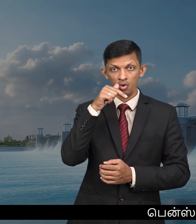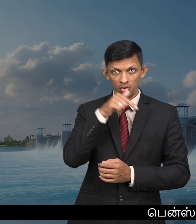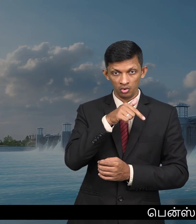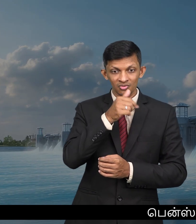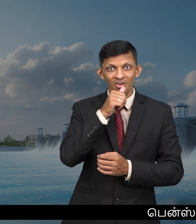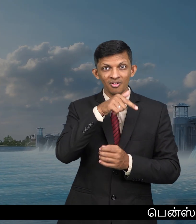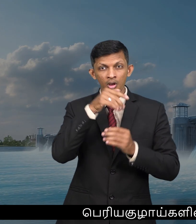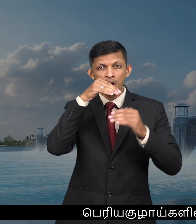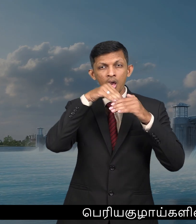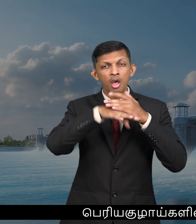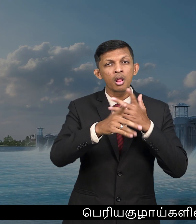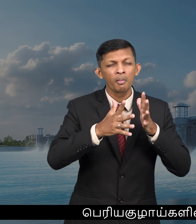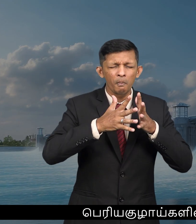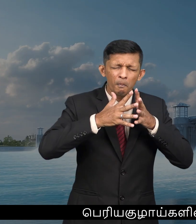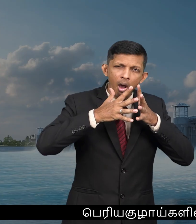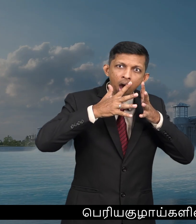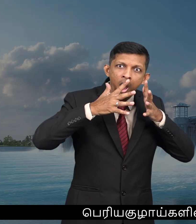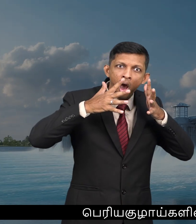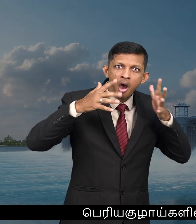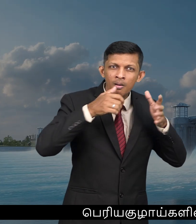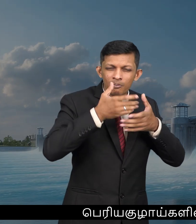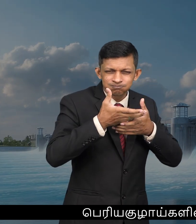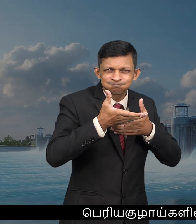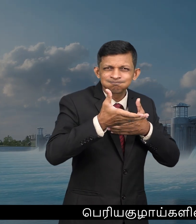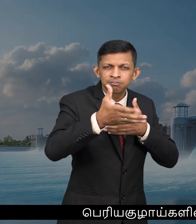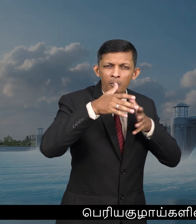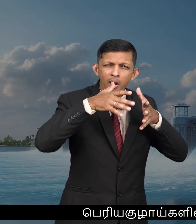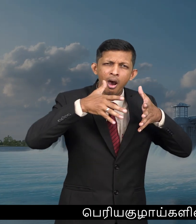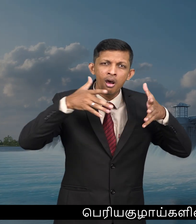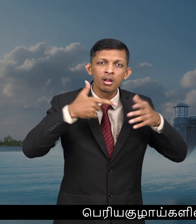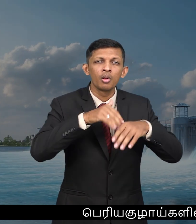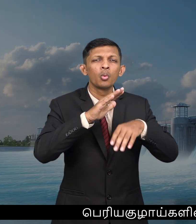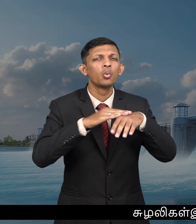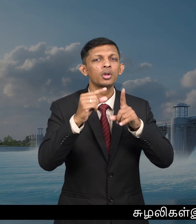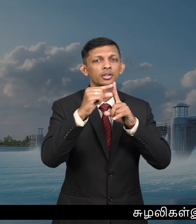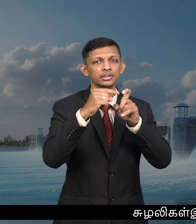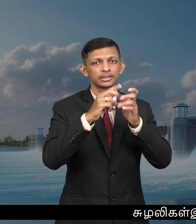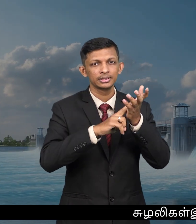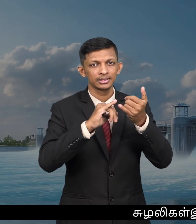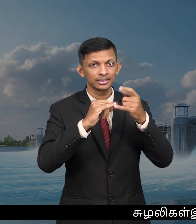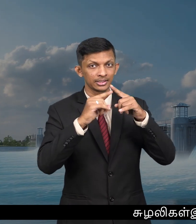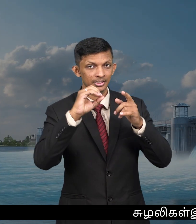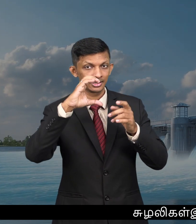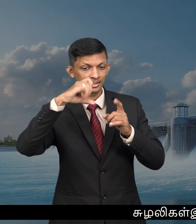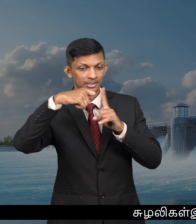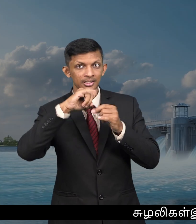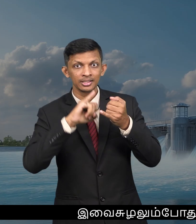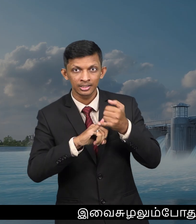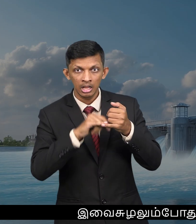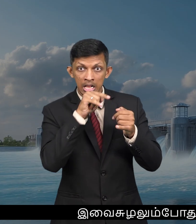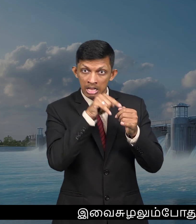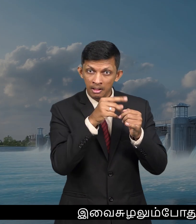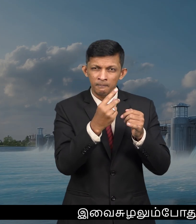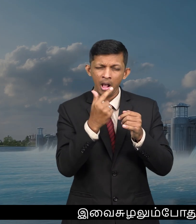பென்ஸ்டாக்ஸ் எனப்படும் பெரிய குழாய்களின் வழியாக நீர் அனுப்பப்பட்டு சுழலிகள் இயக்கப்படுகின்றன.